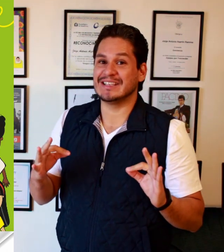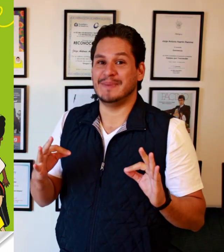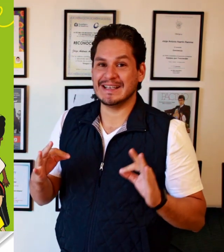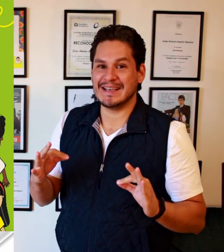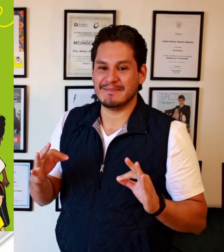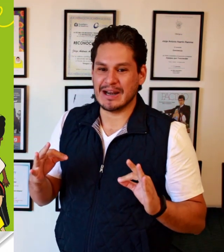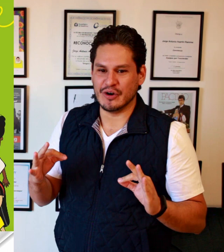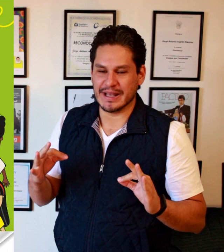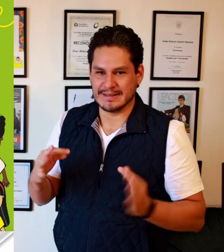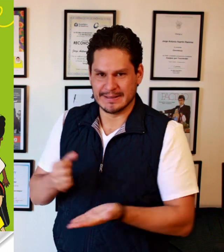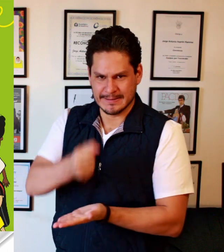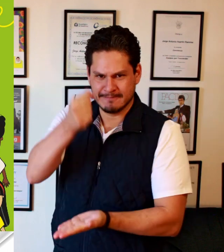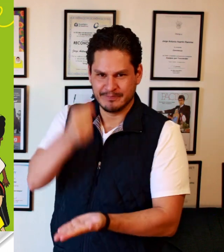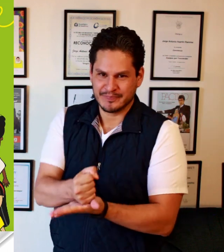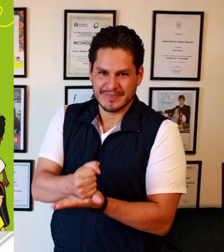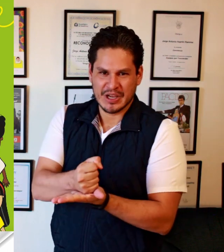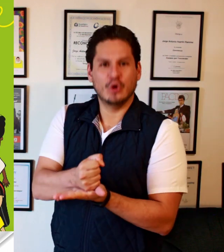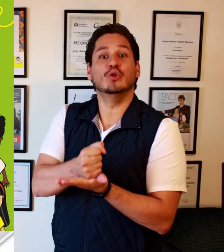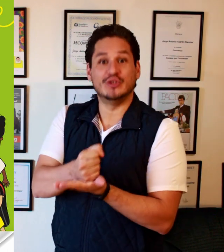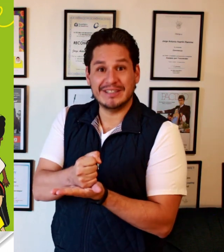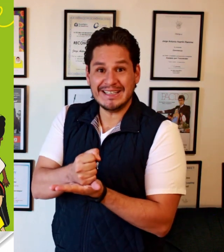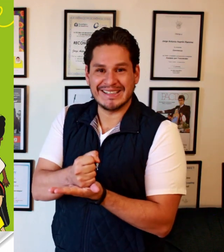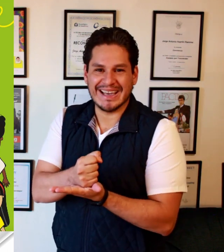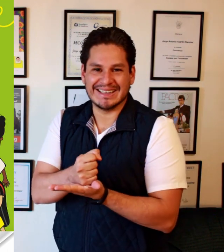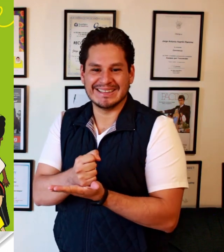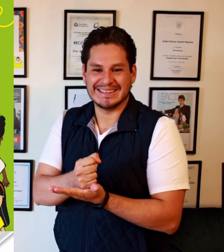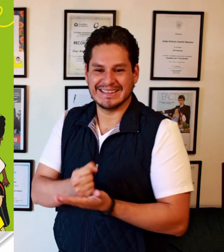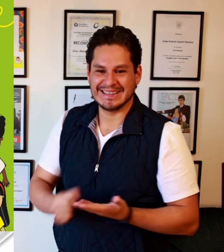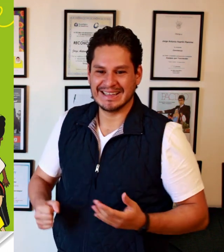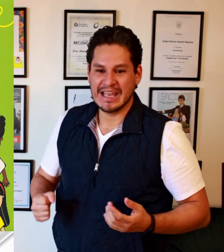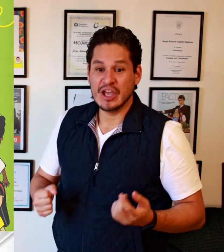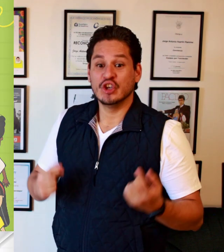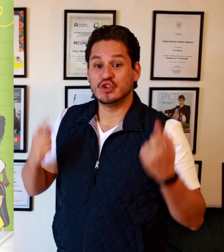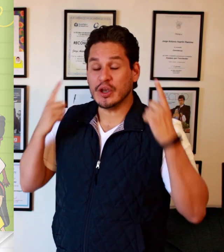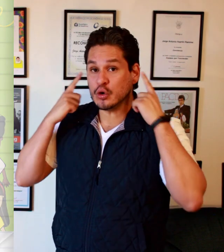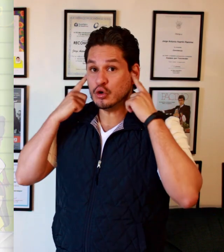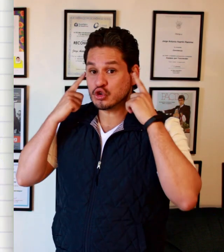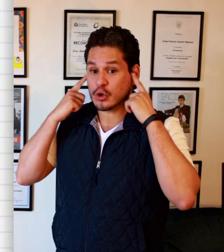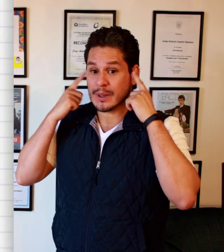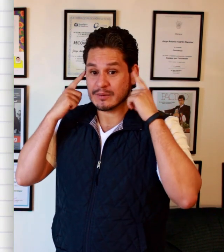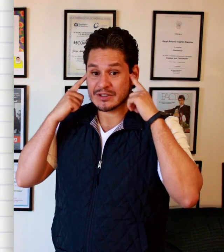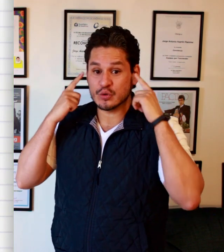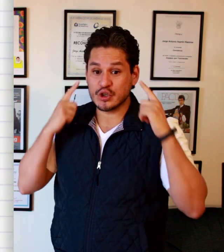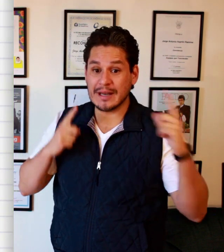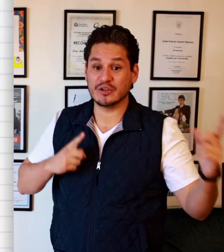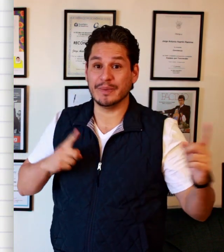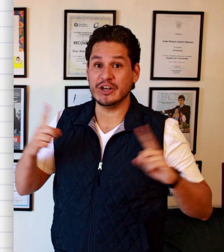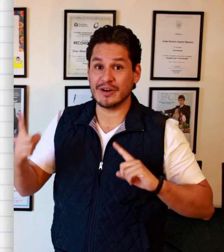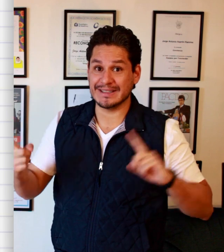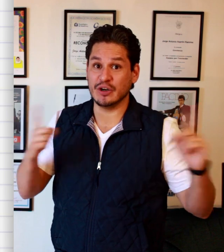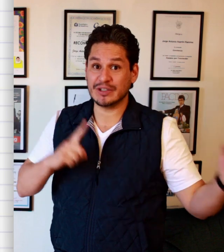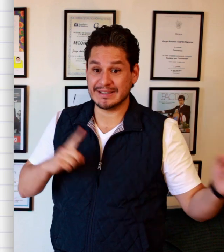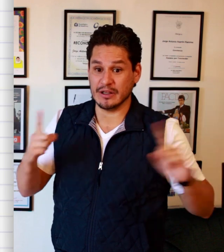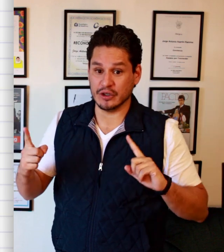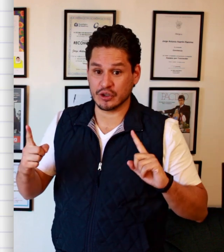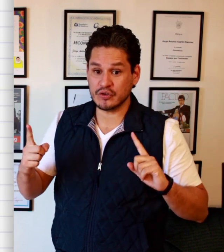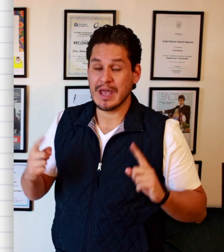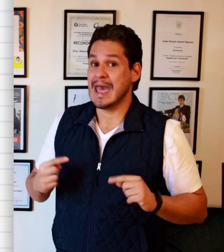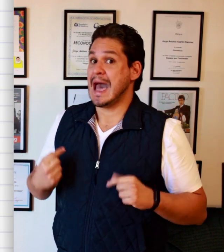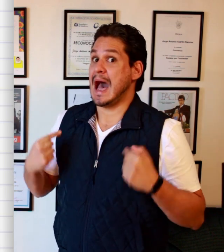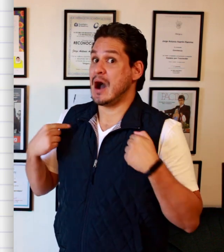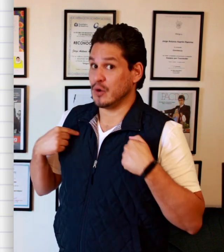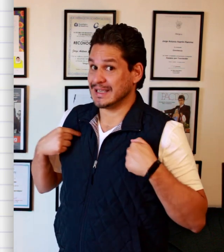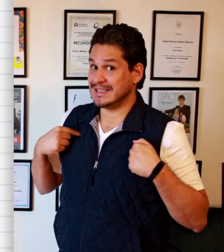niños expresan valores. Justicia. Soy justo cuando escucho las opiniones de otras y de